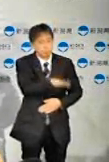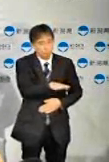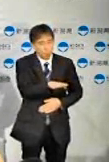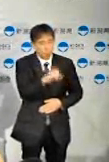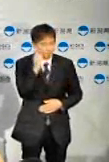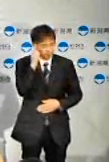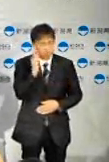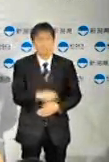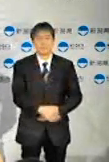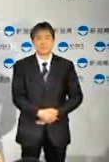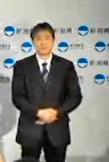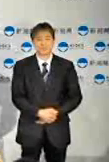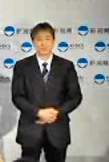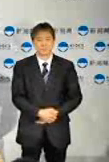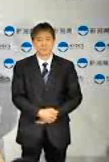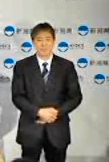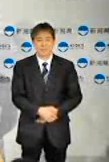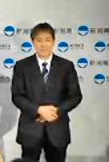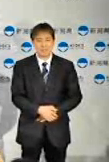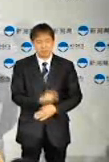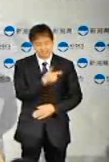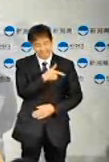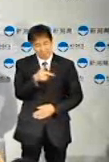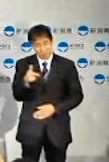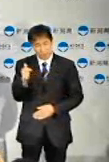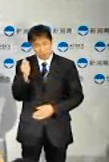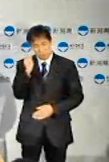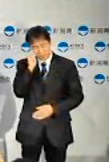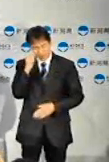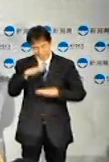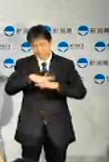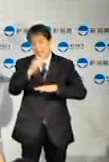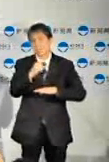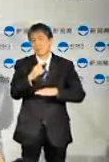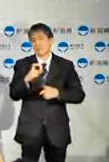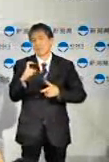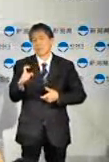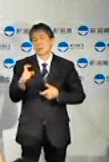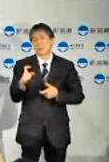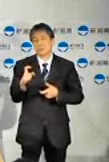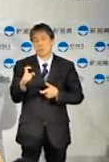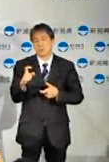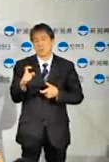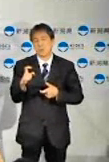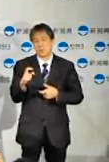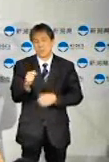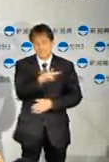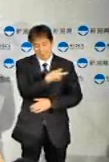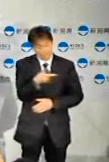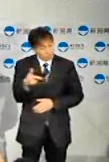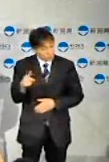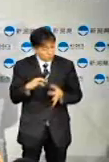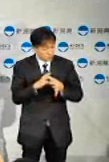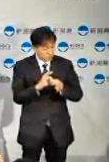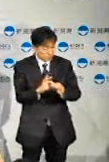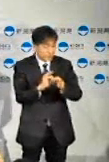ね。非常に難しい、いろんな初めてのことであったので、随分関係